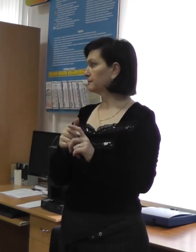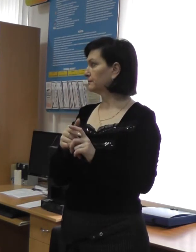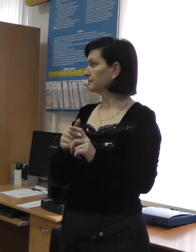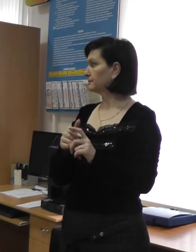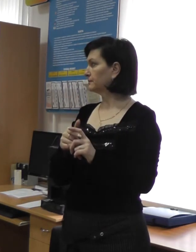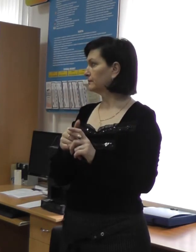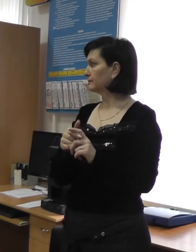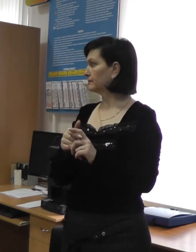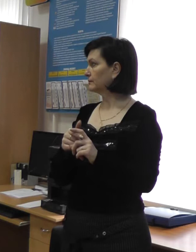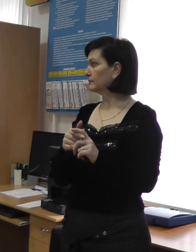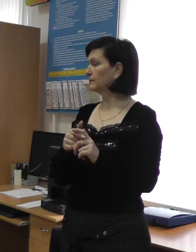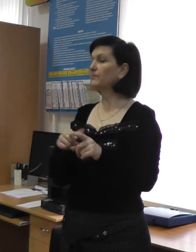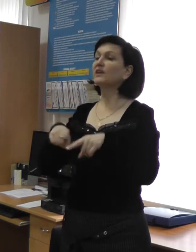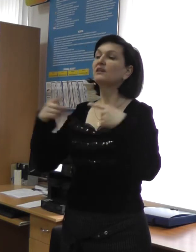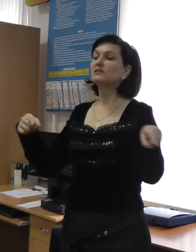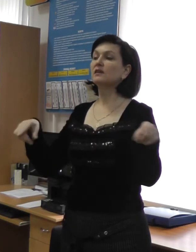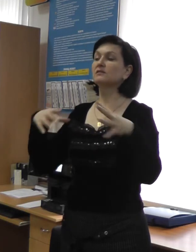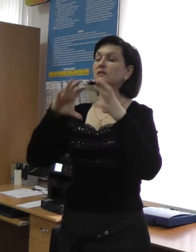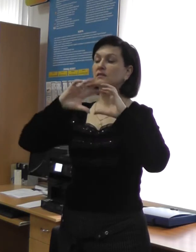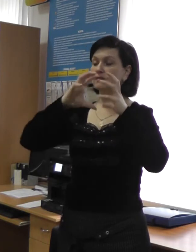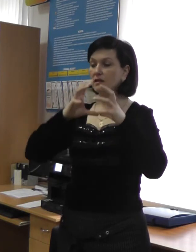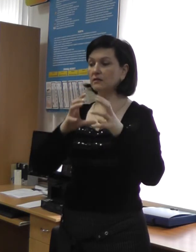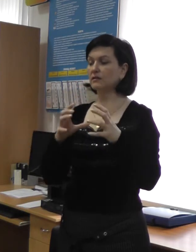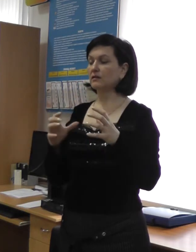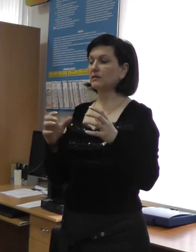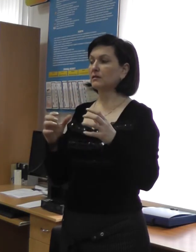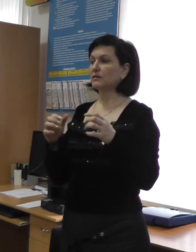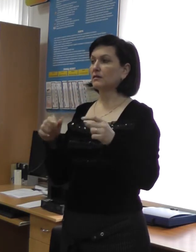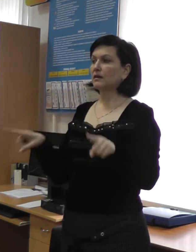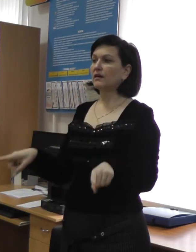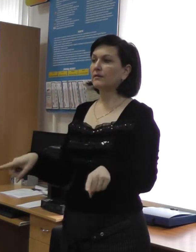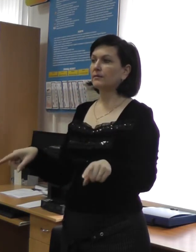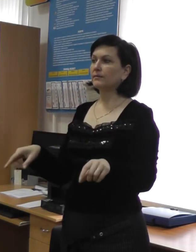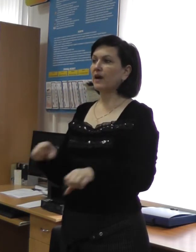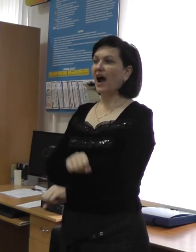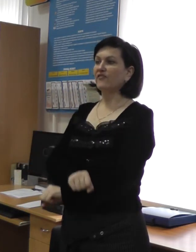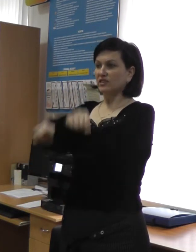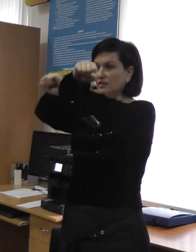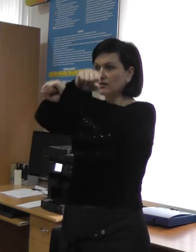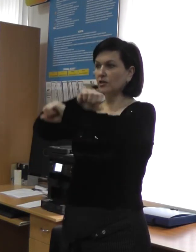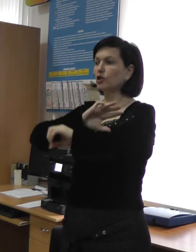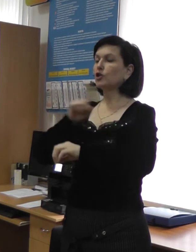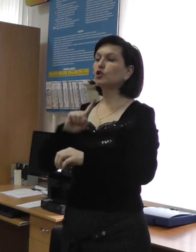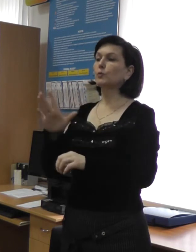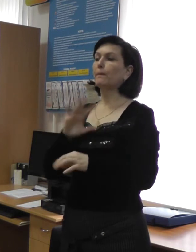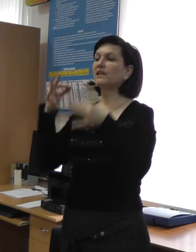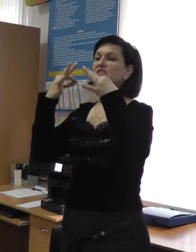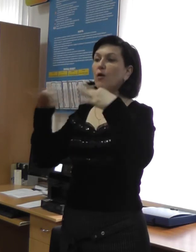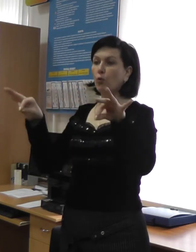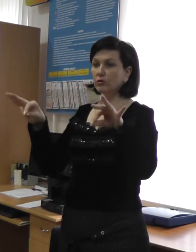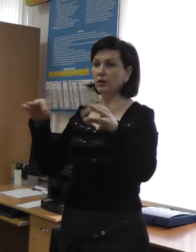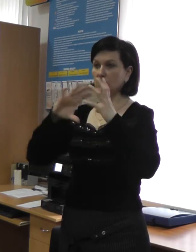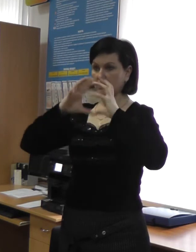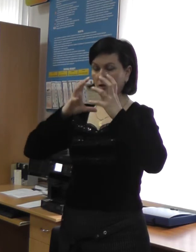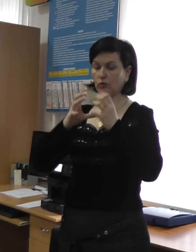филиэллинов из разных стран, организовало восстание за независимость от Османской империи. В этой